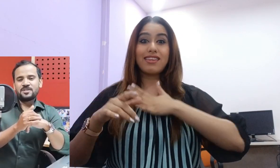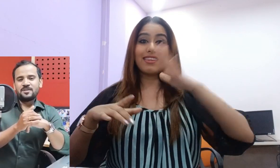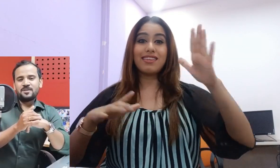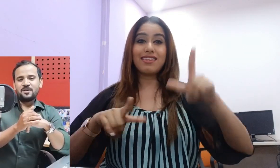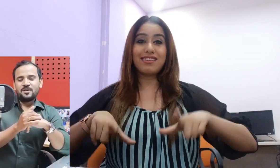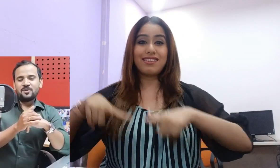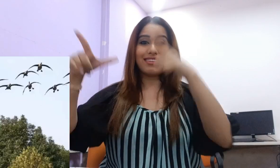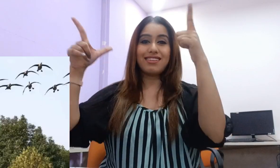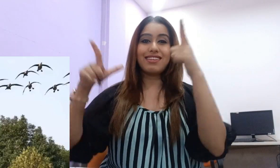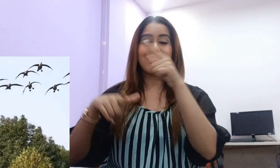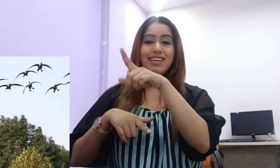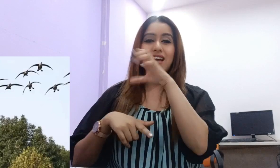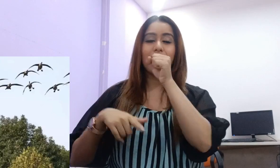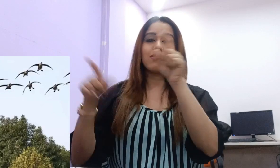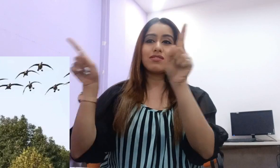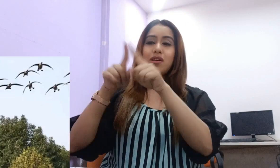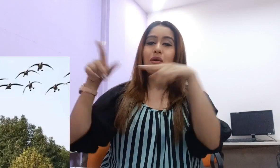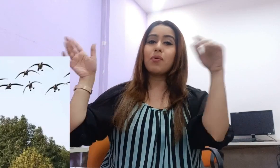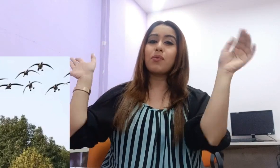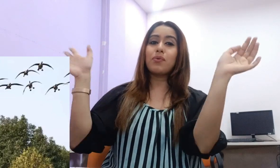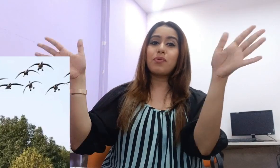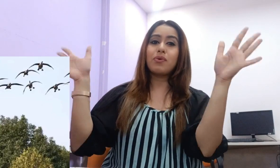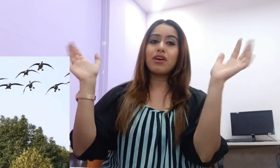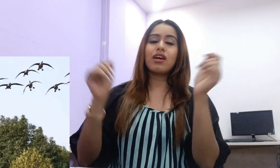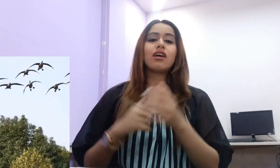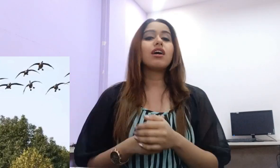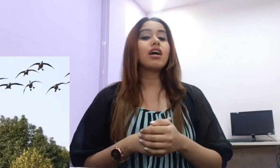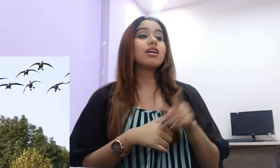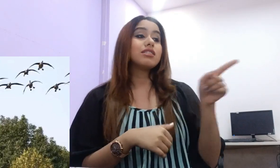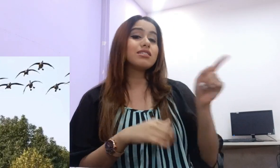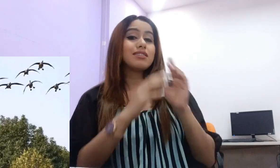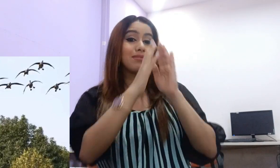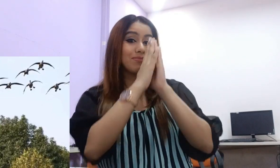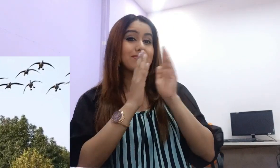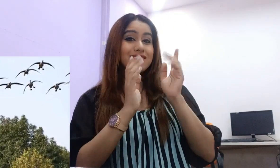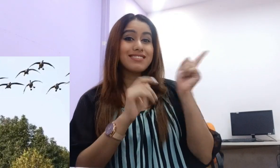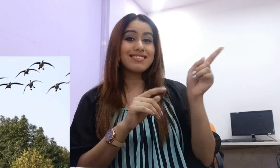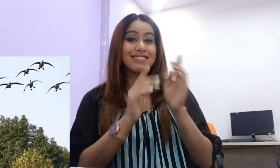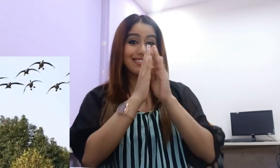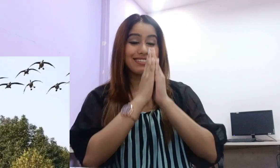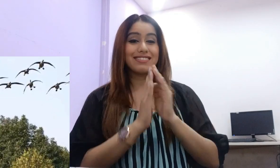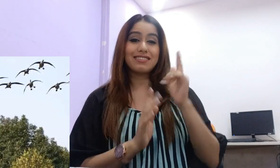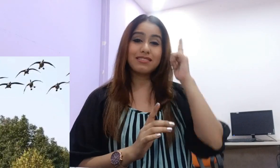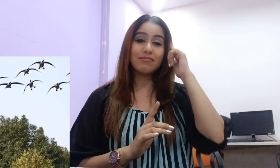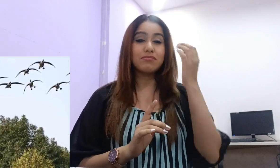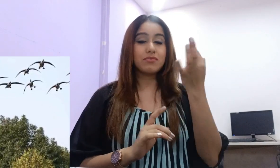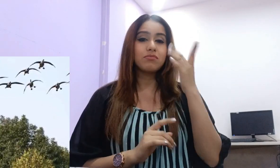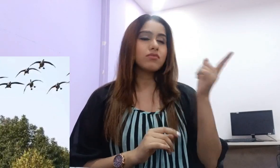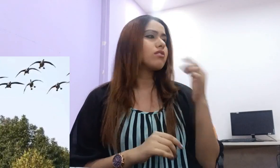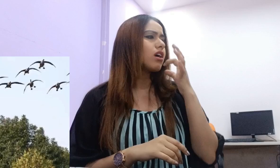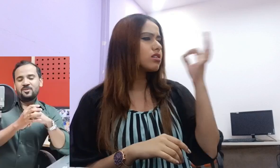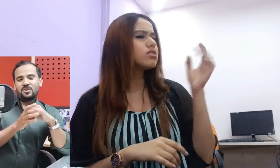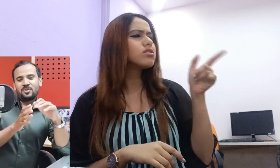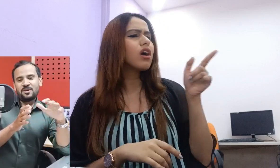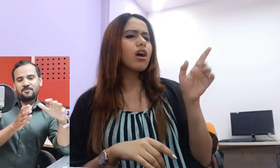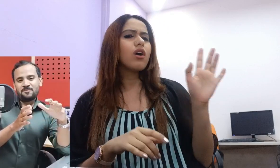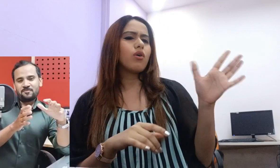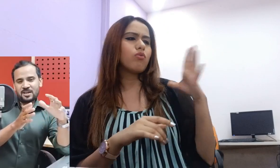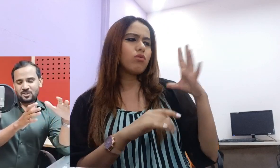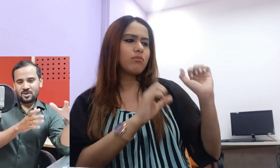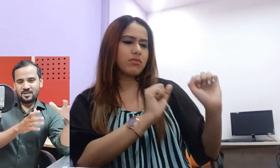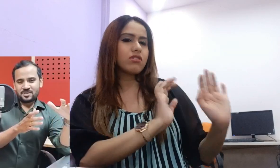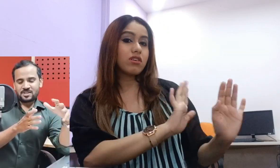जैसे ही पहुंची तो देखा कि 7-8 पक्षी पीछे की तरफ से उड़ करके जा रहे हैं उस पेड़ के ऊपर से। तो